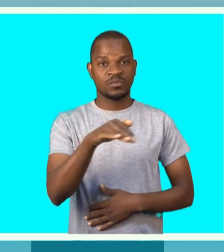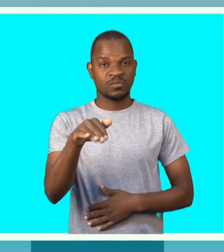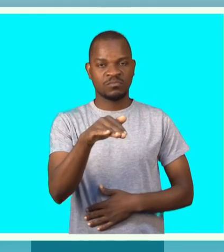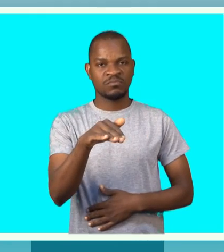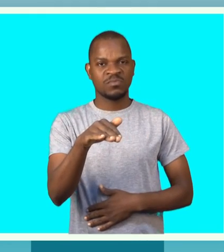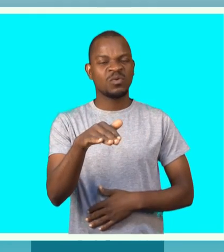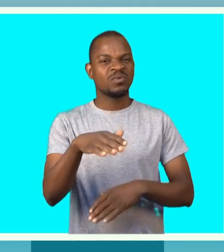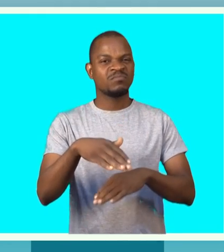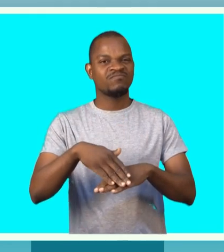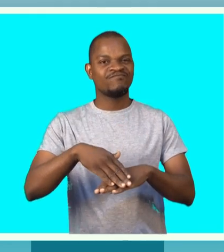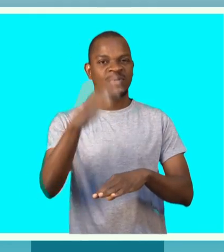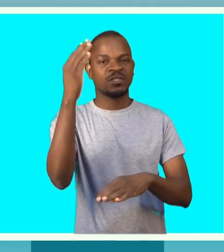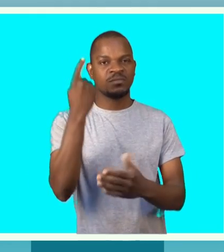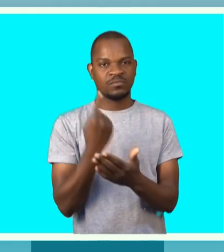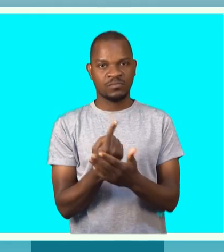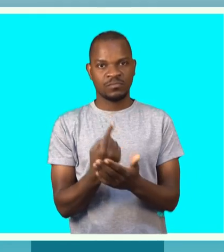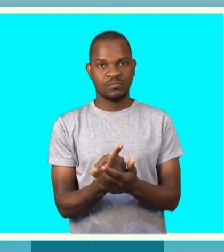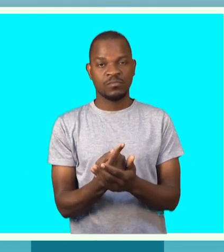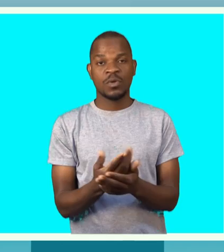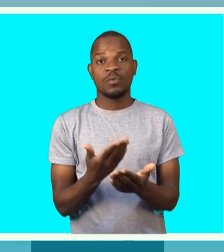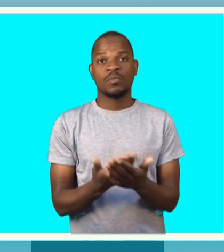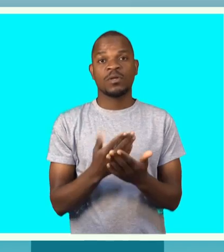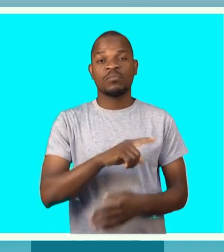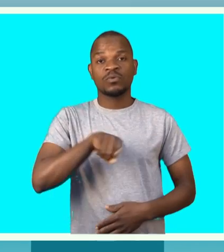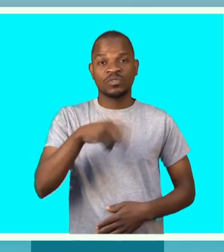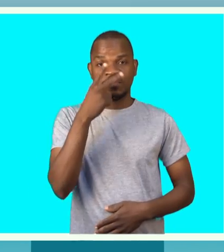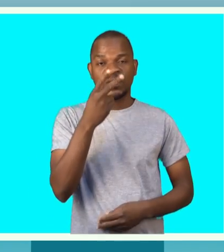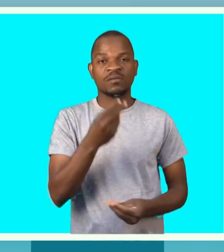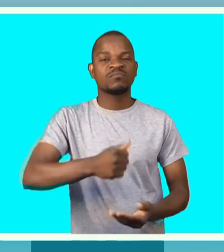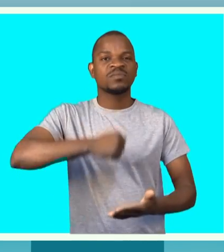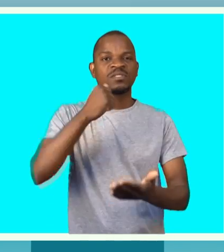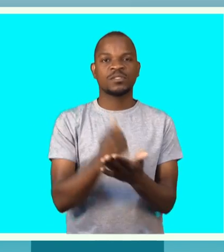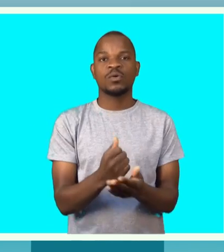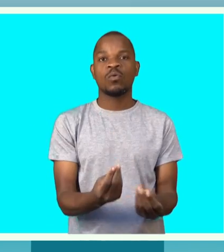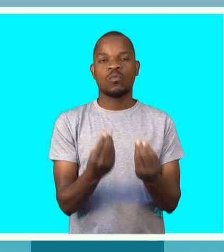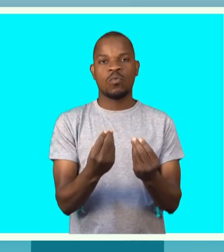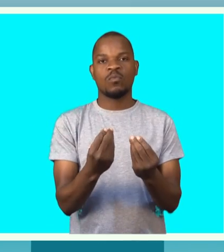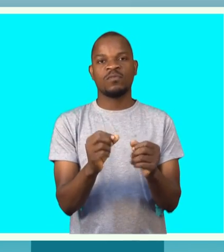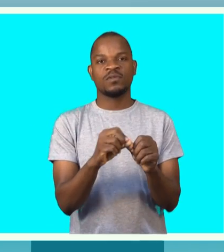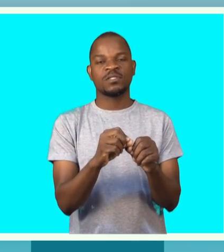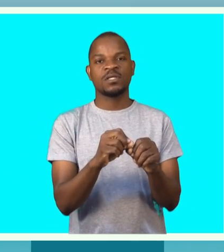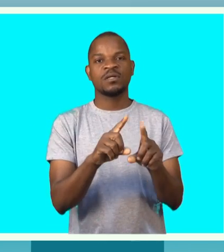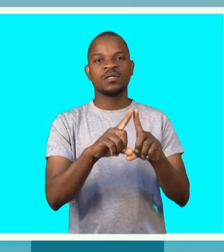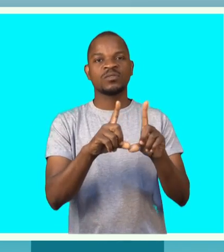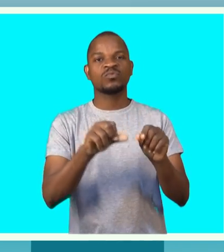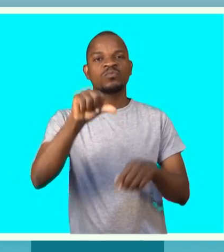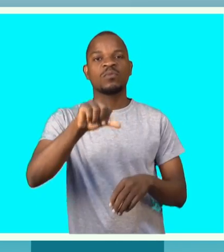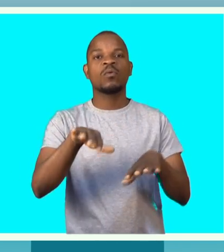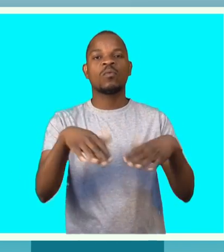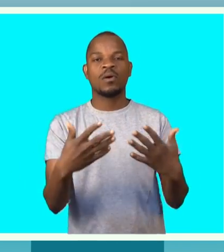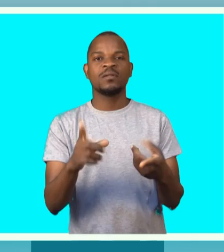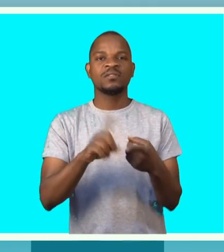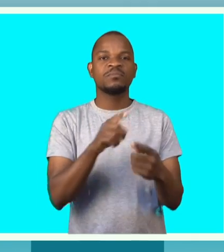podermos definir o tipo legal de crime, bem como a pena que será aplicada.